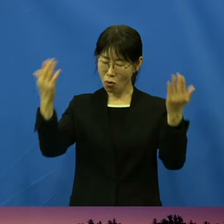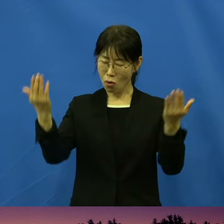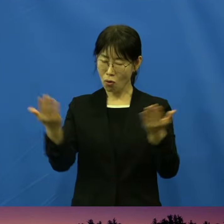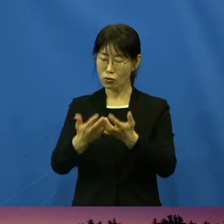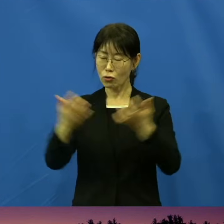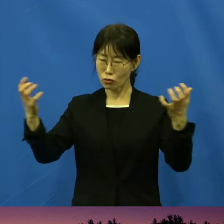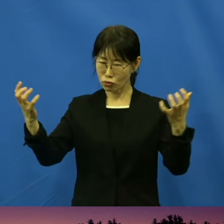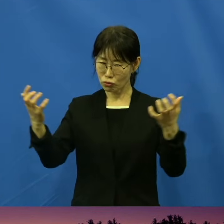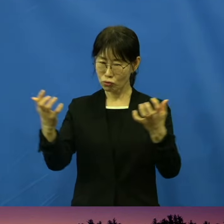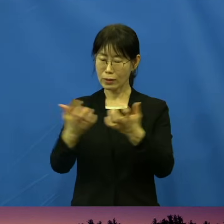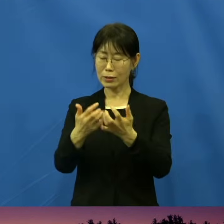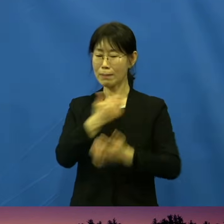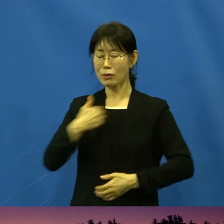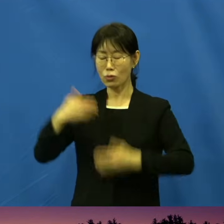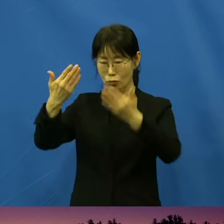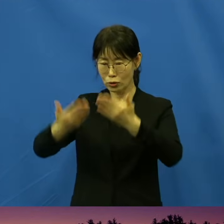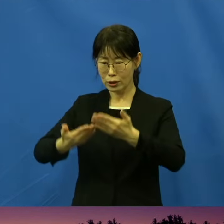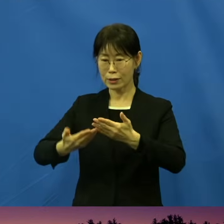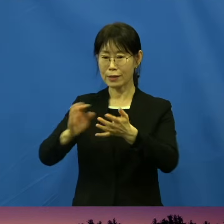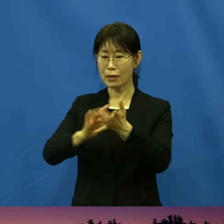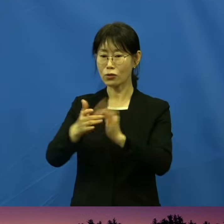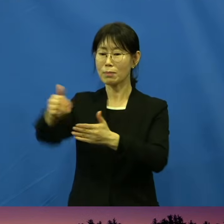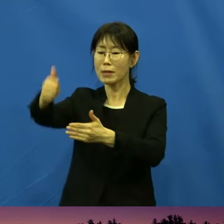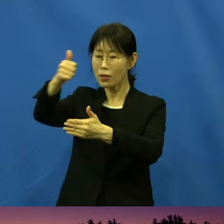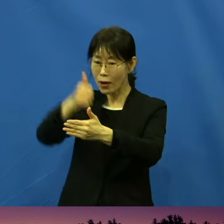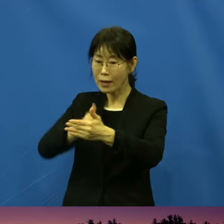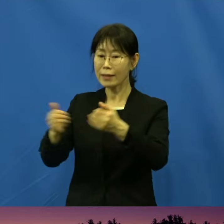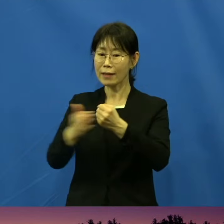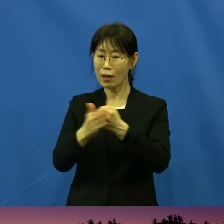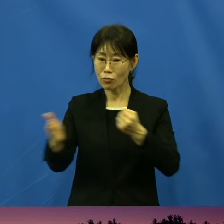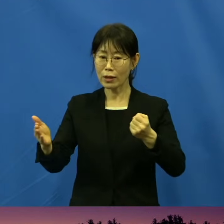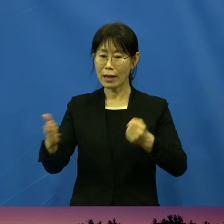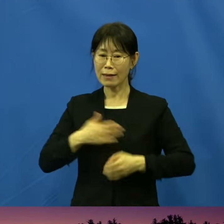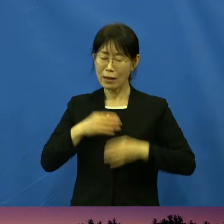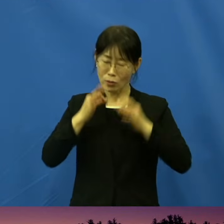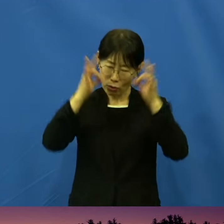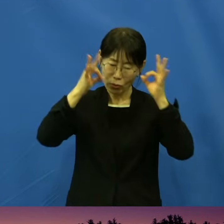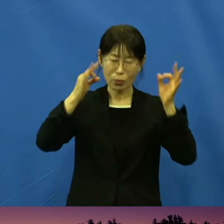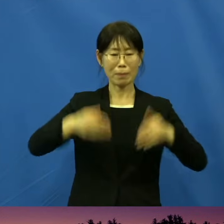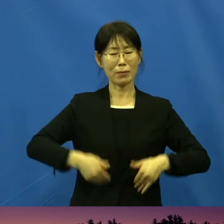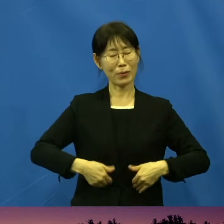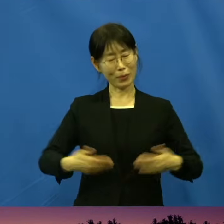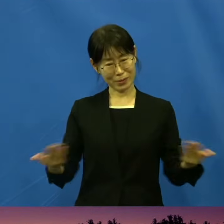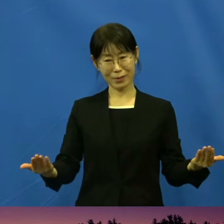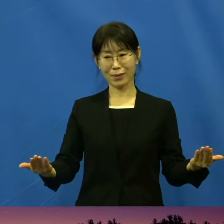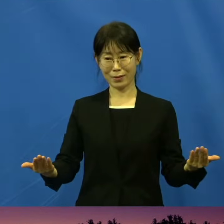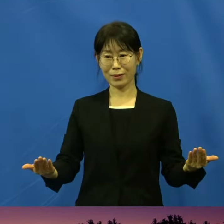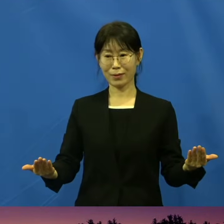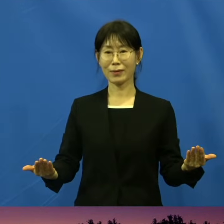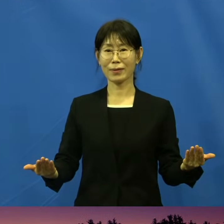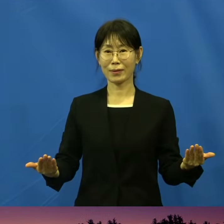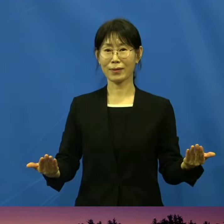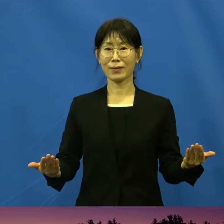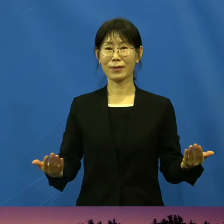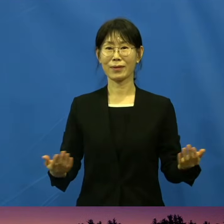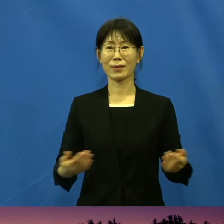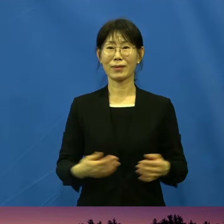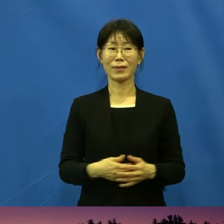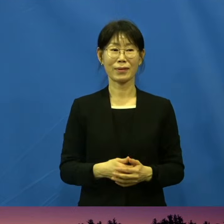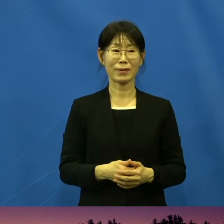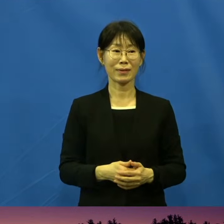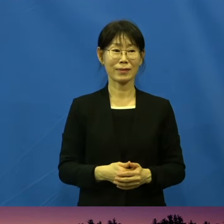그러니까 그리스도가 내 안에 거하신다는 말은 이건 우리가 다 이해할 수 없는 어마어마한 얘기예요.